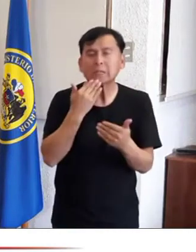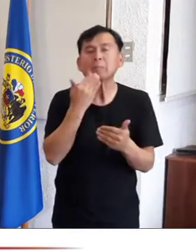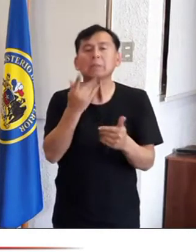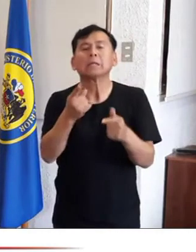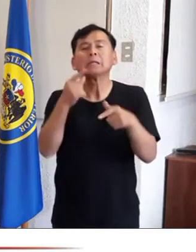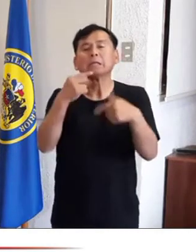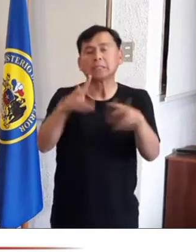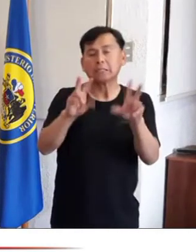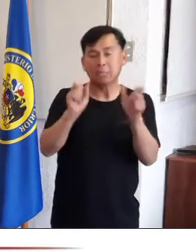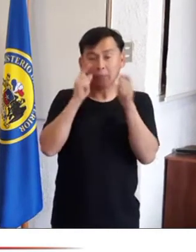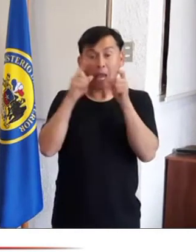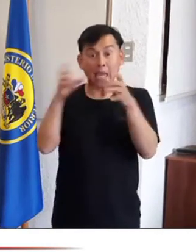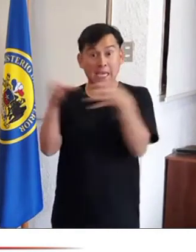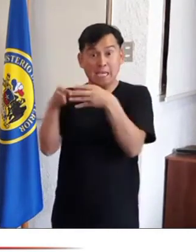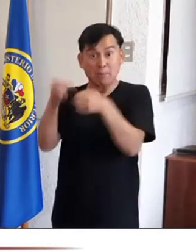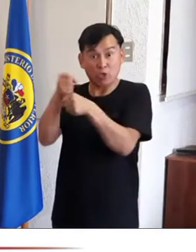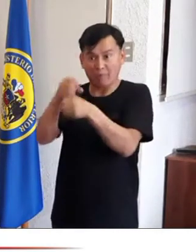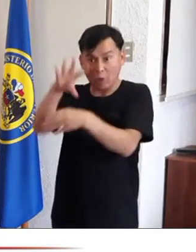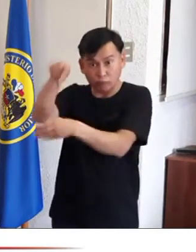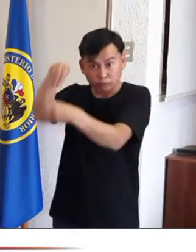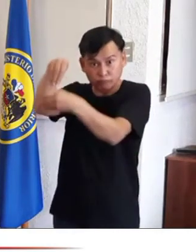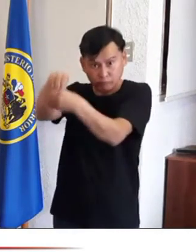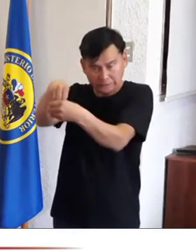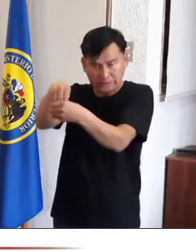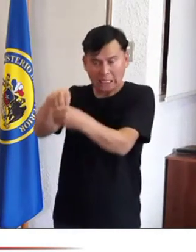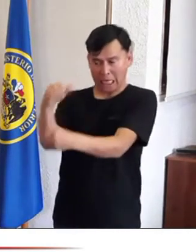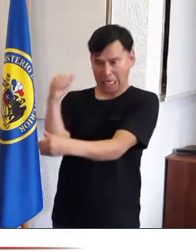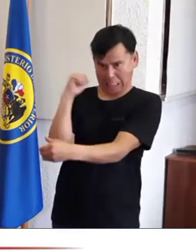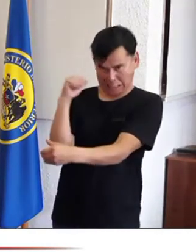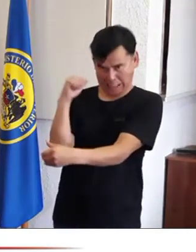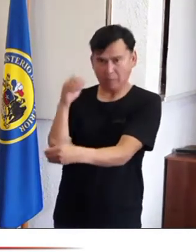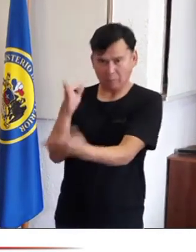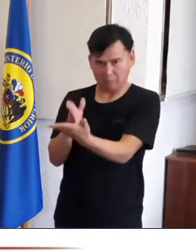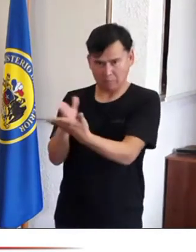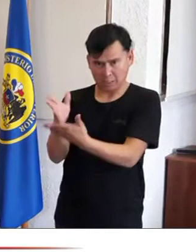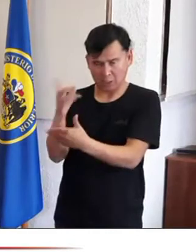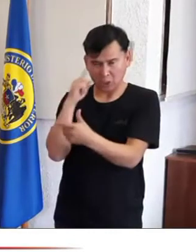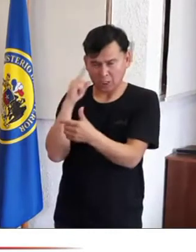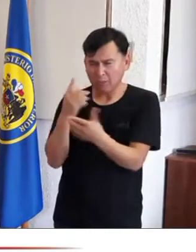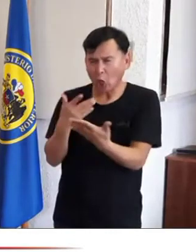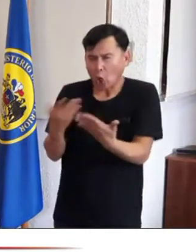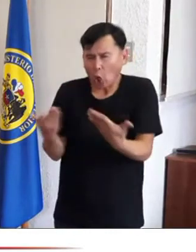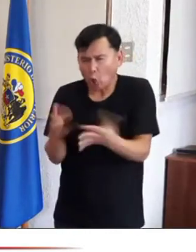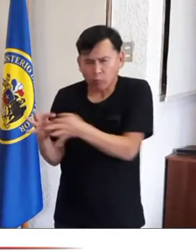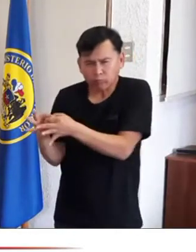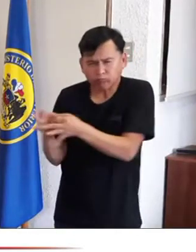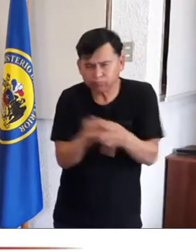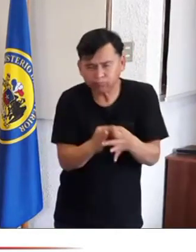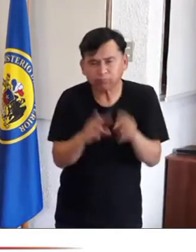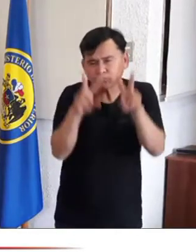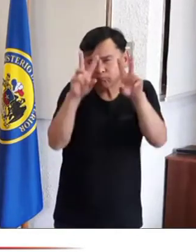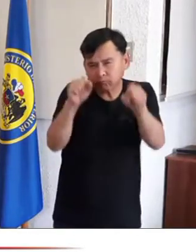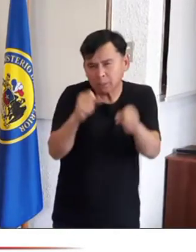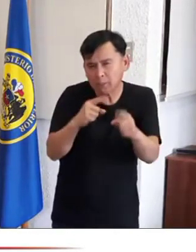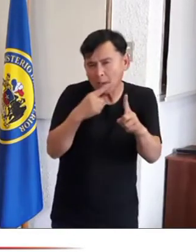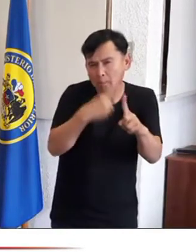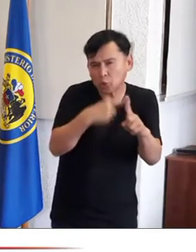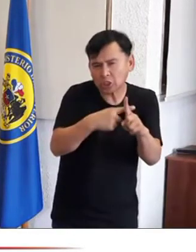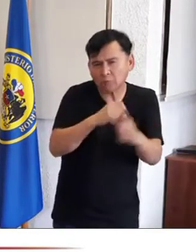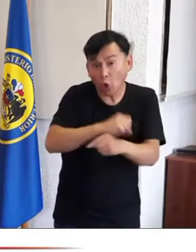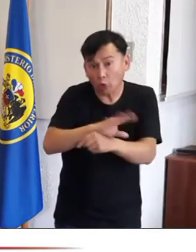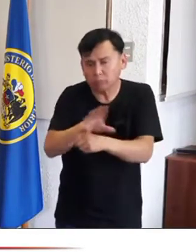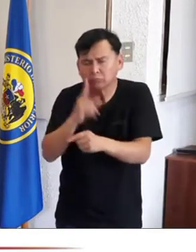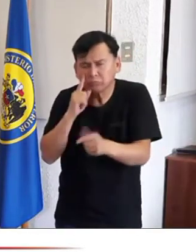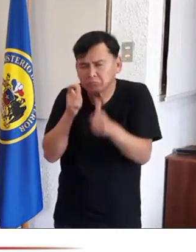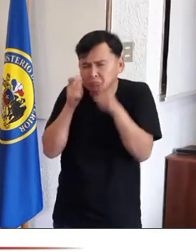todo el equipo de epidemiología comenzó desde ayer mismo con el estudio de la trazabilidad de este caso positivo,